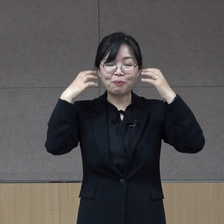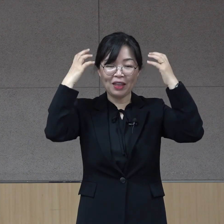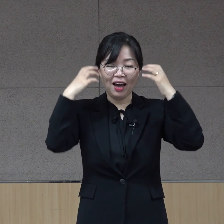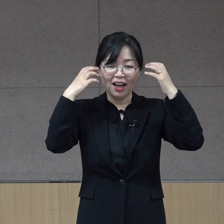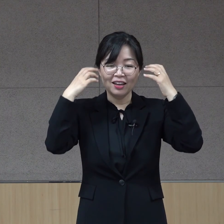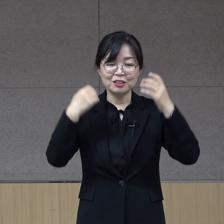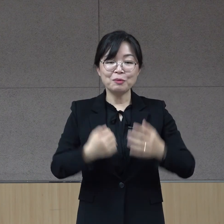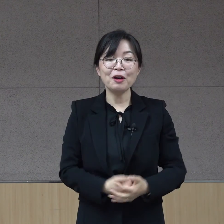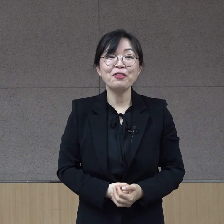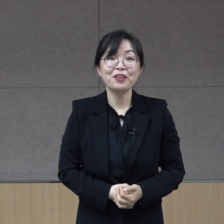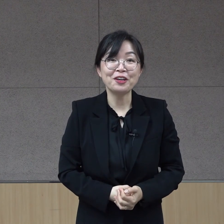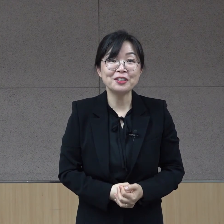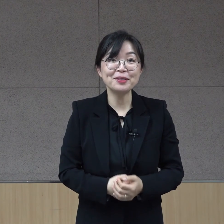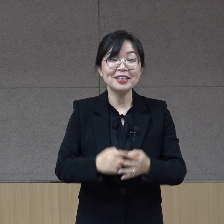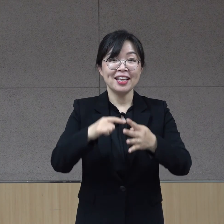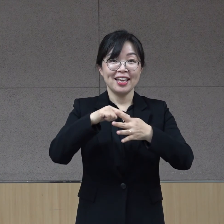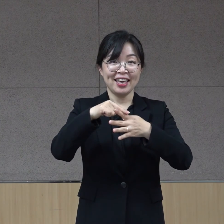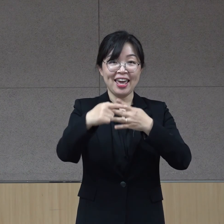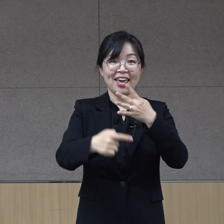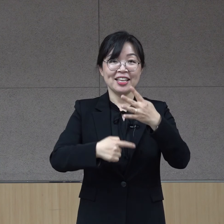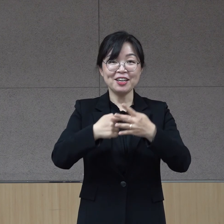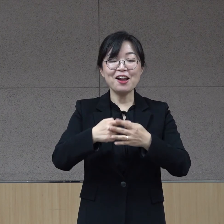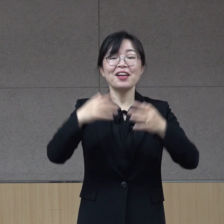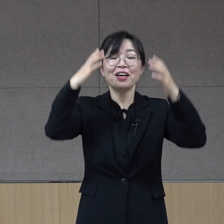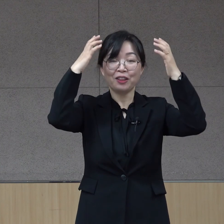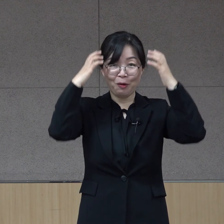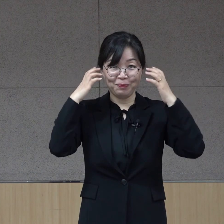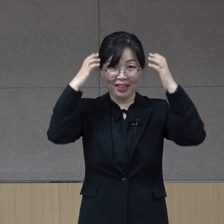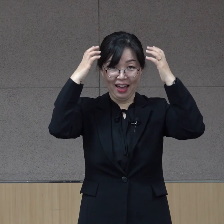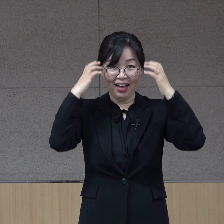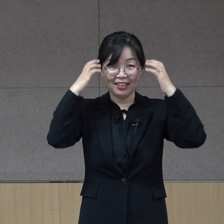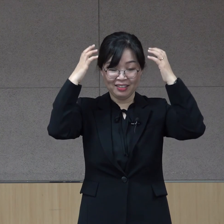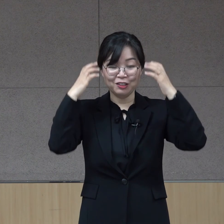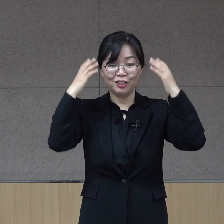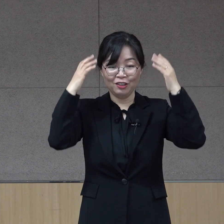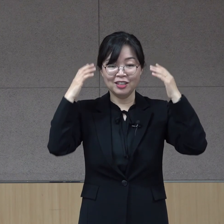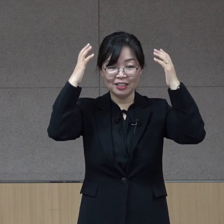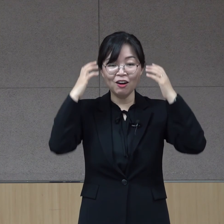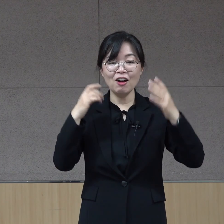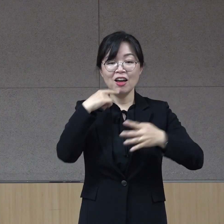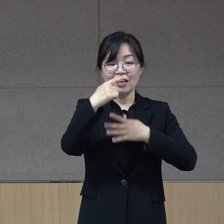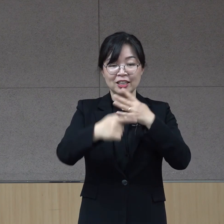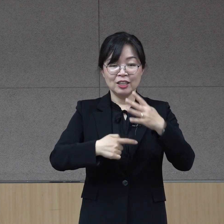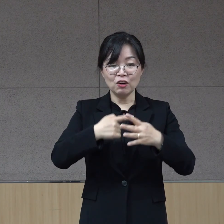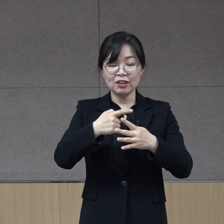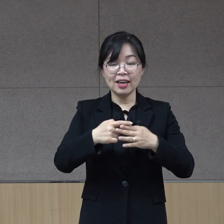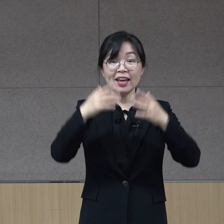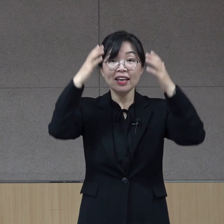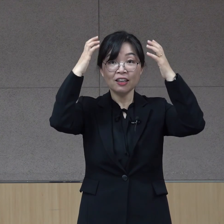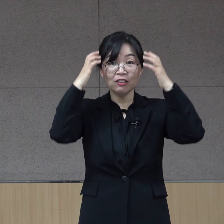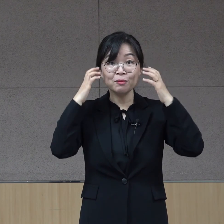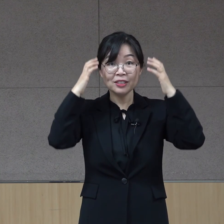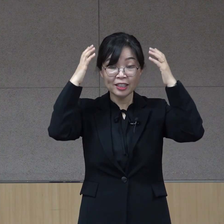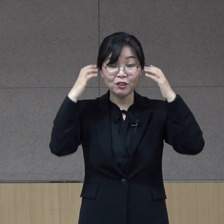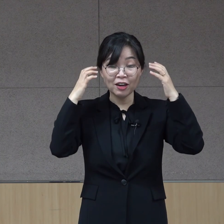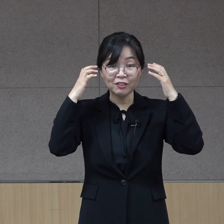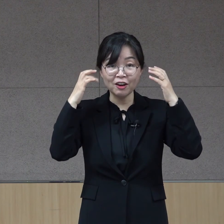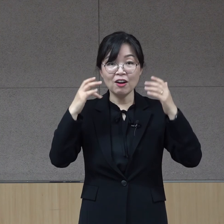덥다. 그러면 여름은 계절 덥다. 그렇죠. 그래서 이렇게 여름을 쓰기도 하고요.